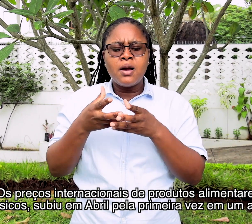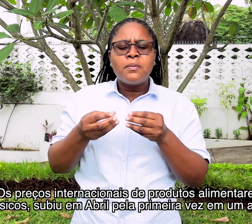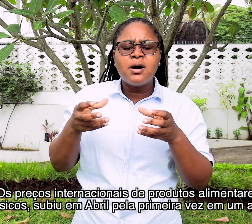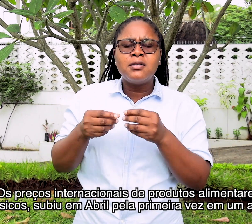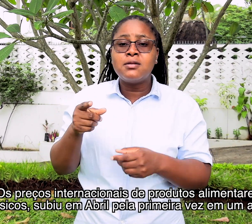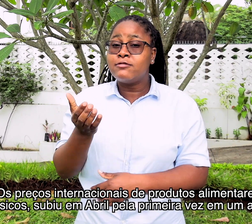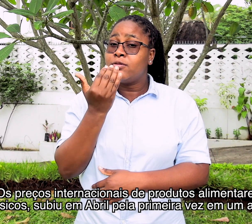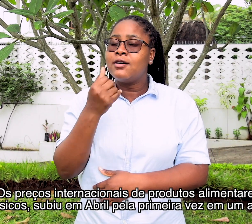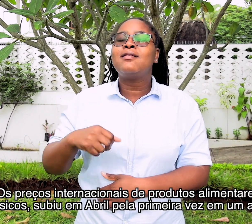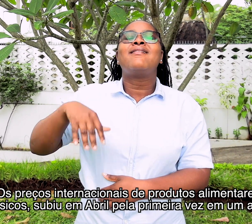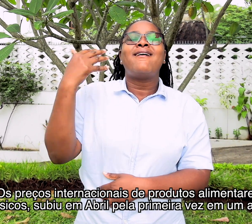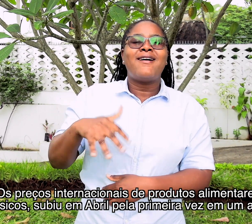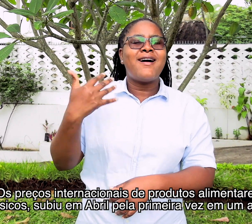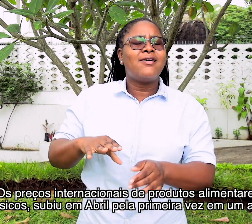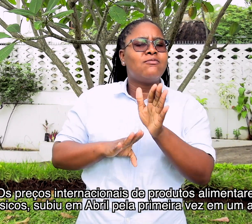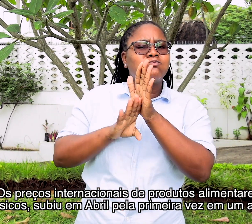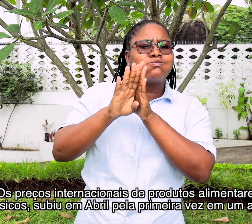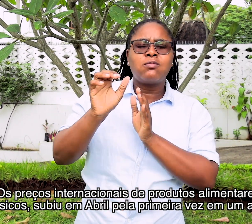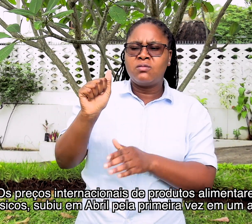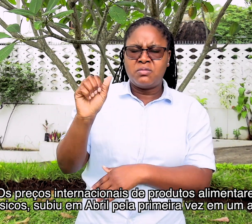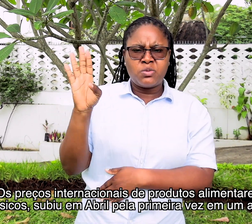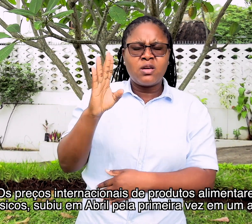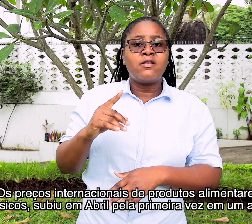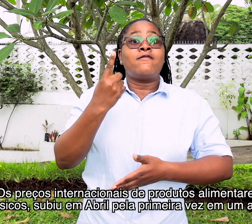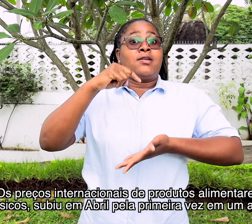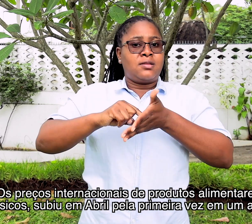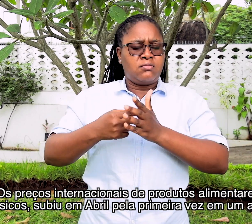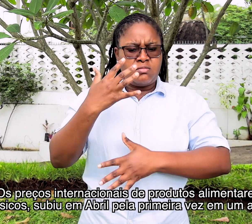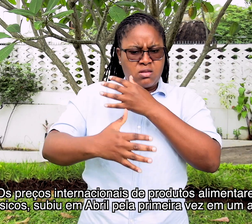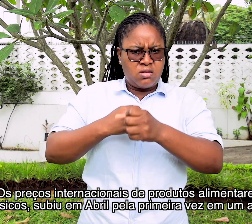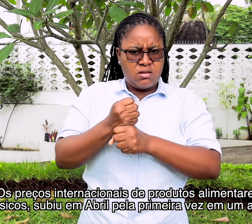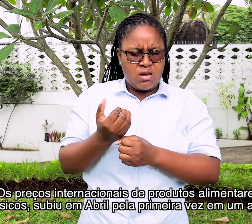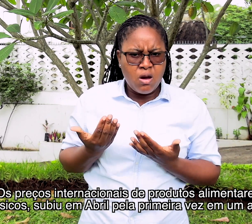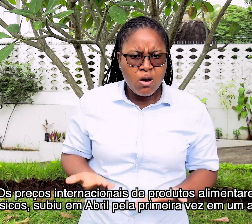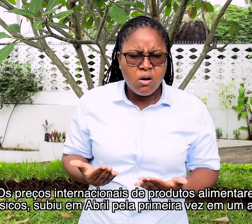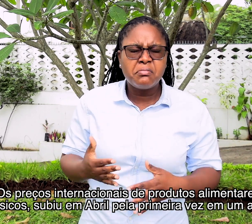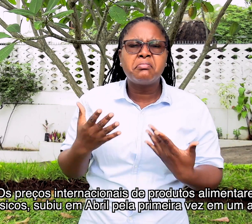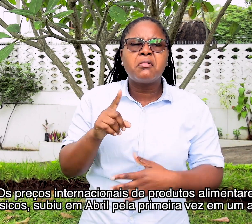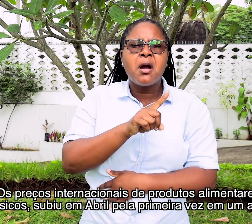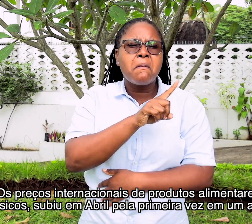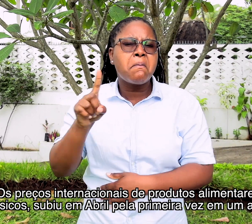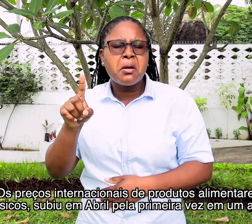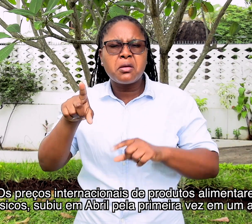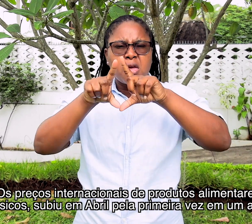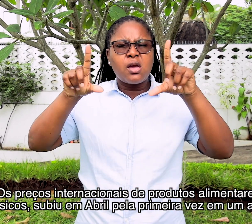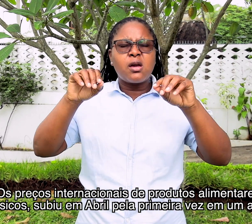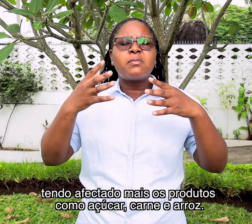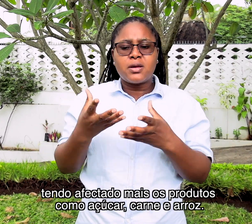Os preços internacionais de produtos alimentares básicos subiu em abril pela primeira vez em um ano, tendo